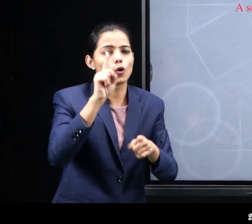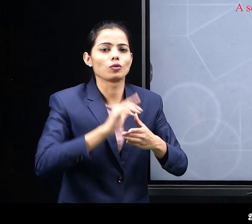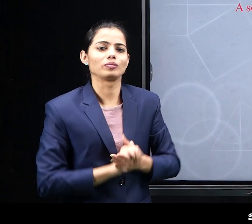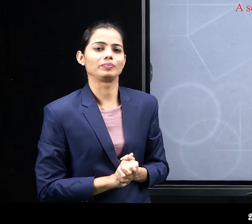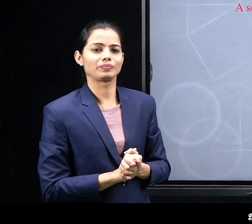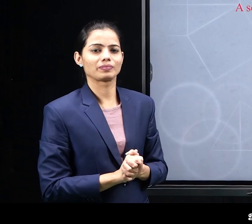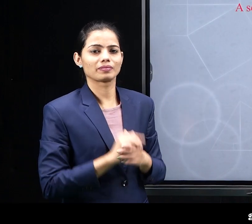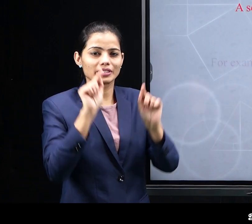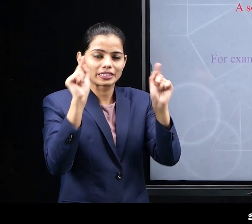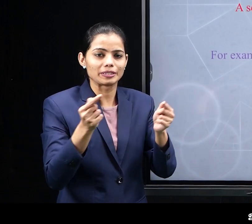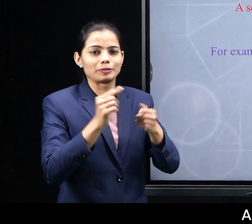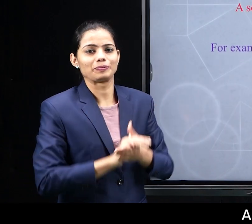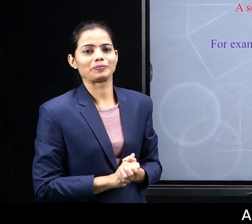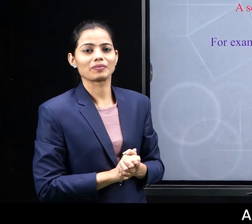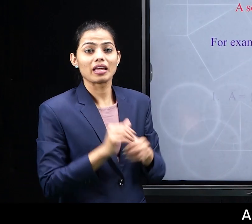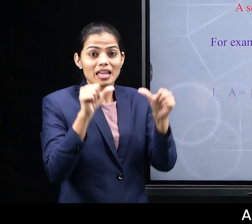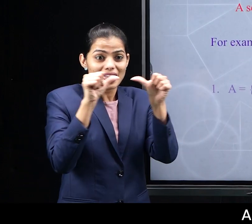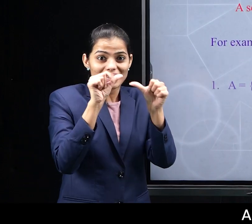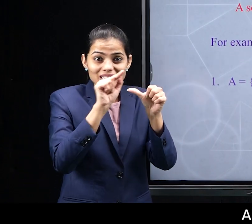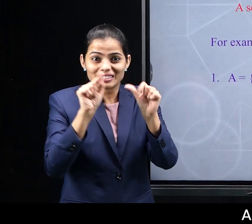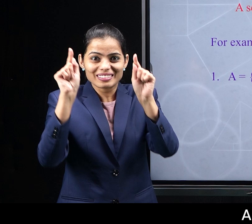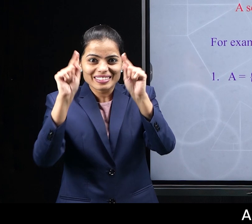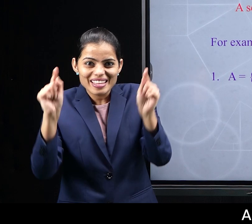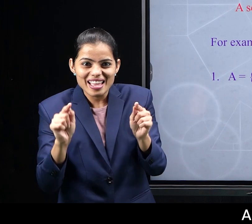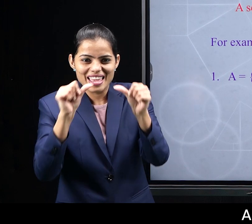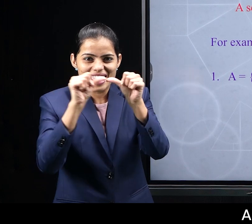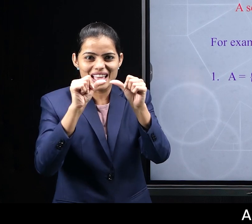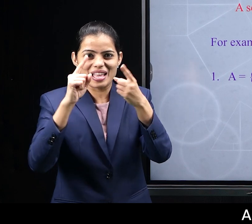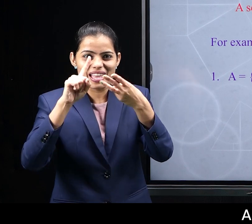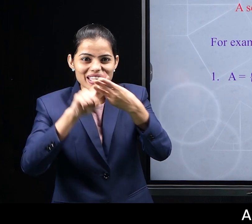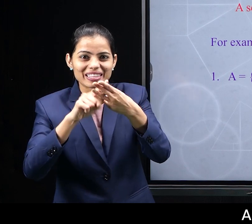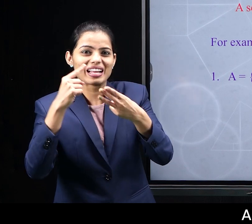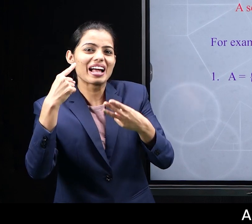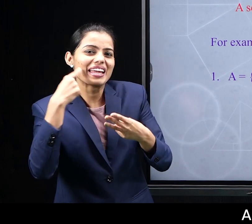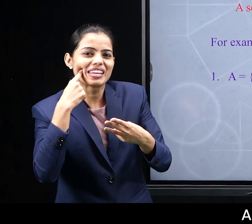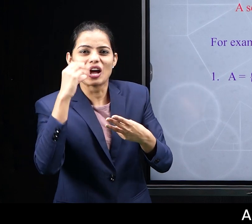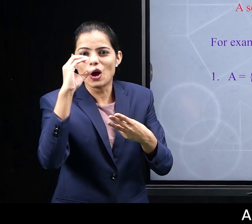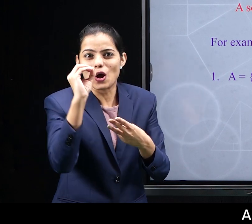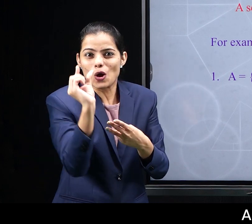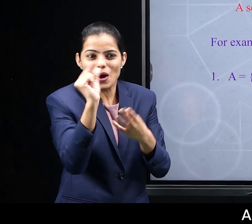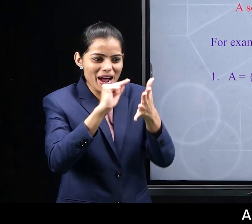உதாரணமாக, வரிசை எண் 1 ஏ ஈடு ஏ இ ஐ ஓ